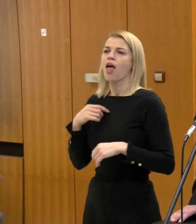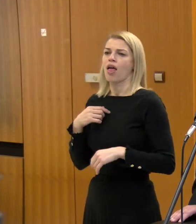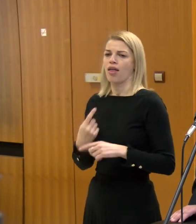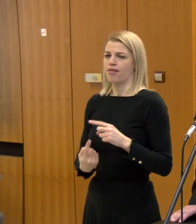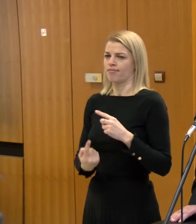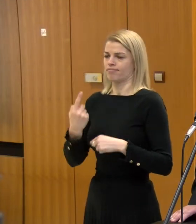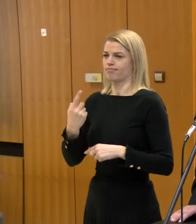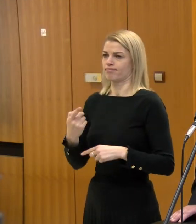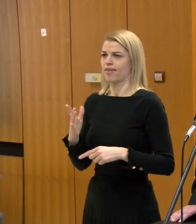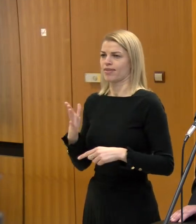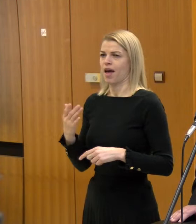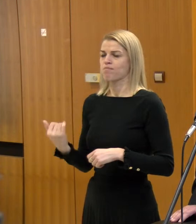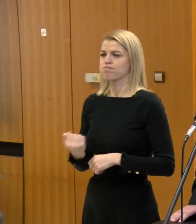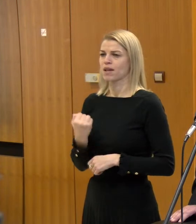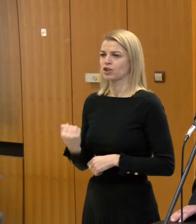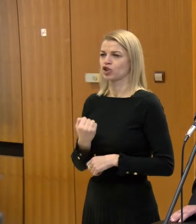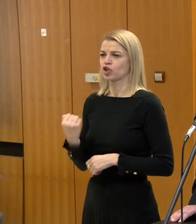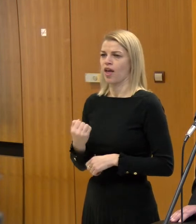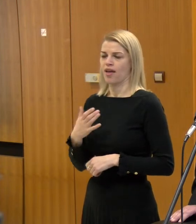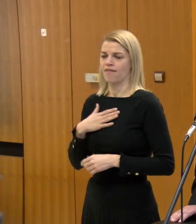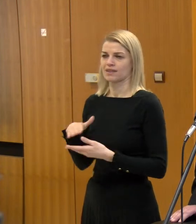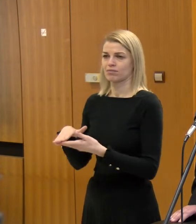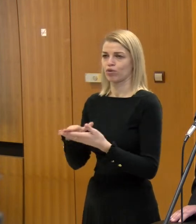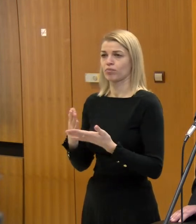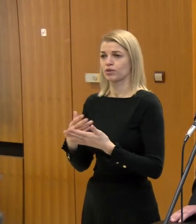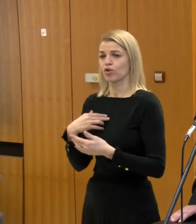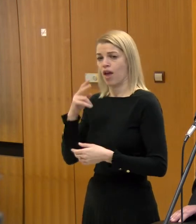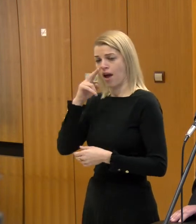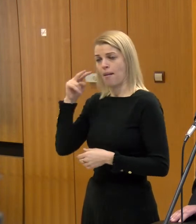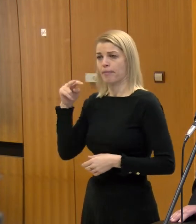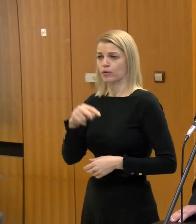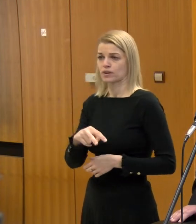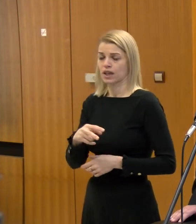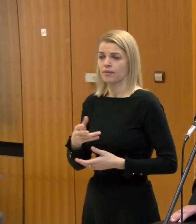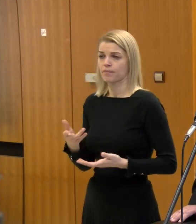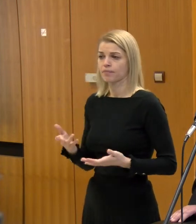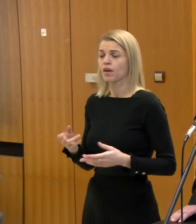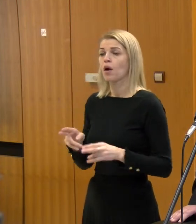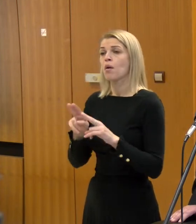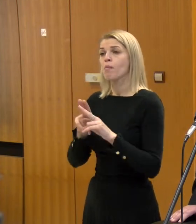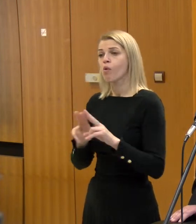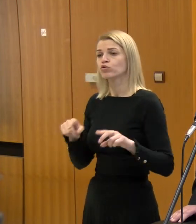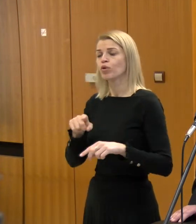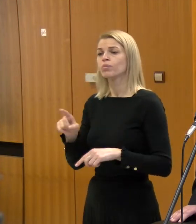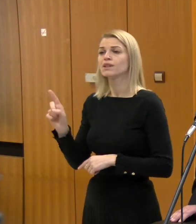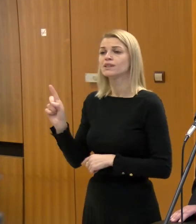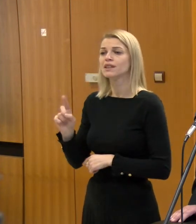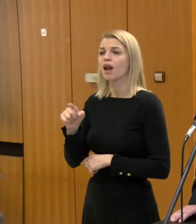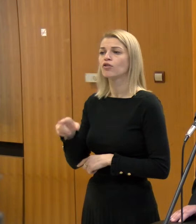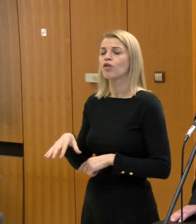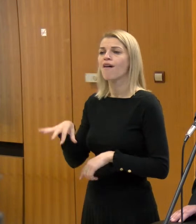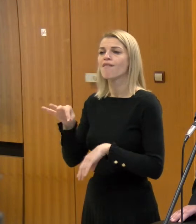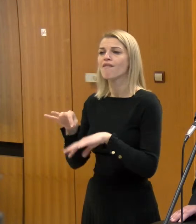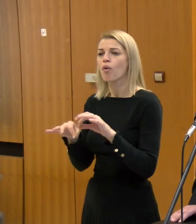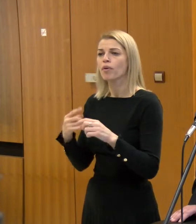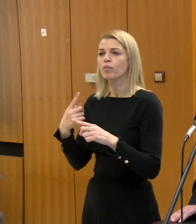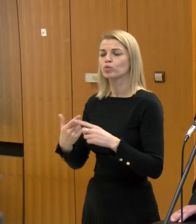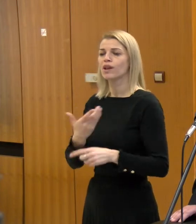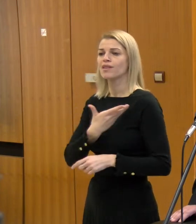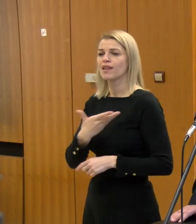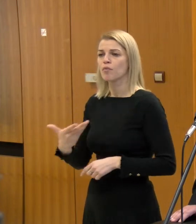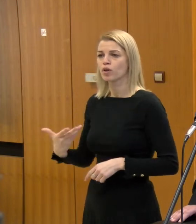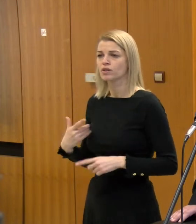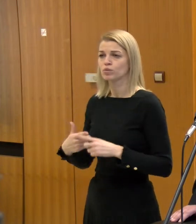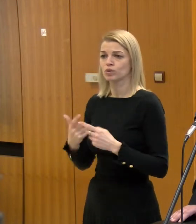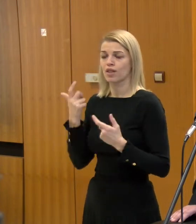našej spoločnosti. A preto aj na túto vec sa tak pozriem a poviem, že môže to byť signál, že na voľbách a na demokracii